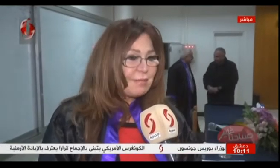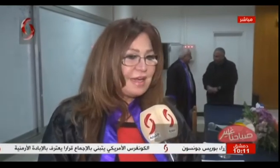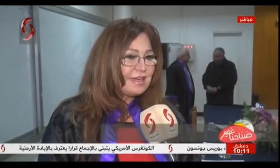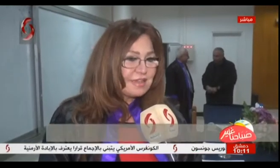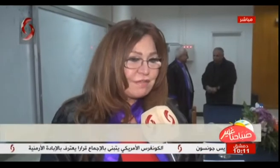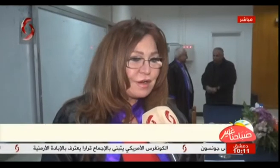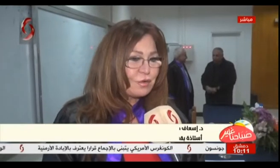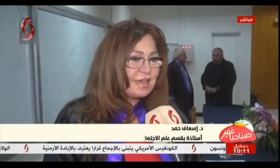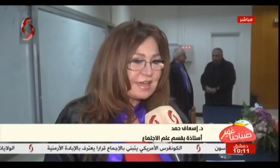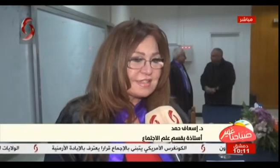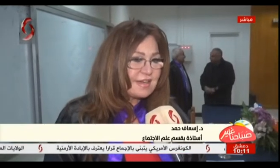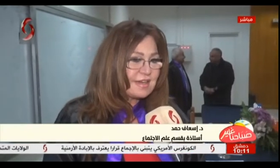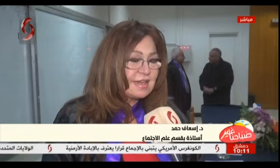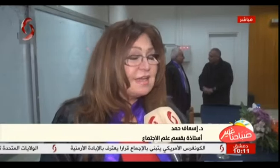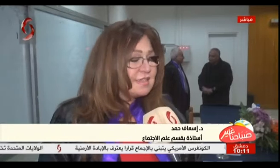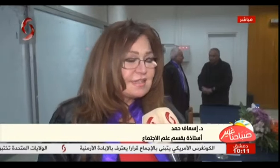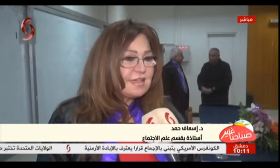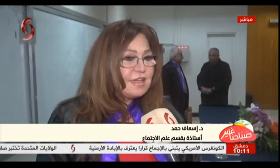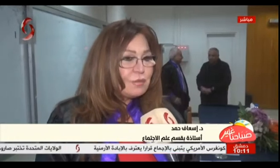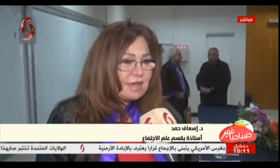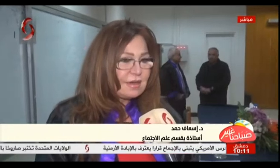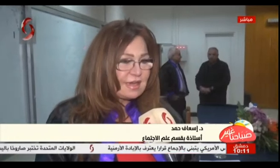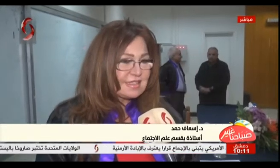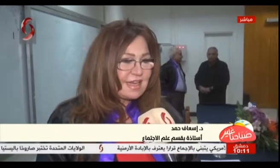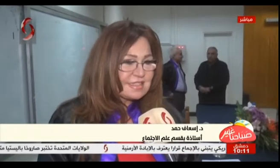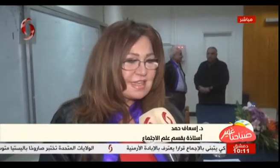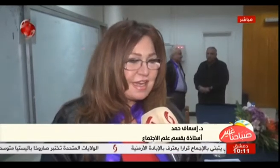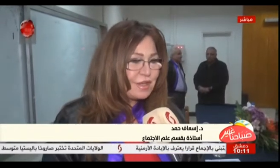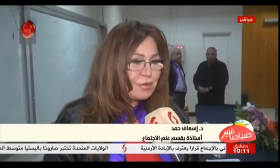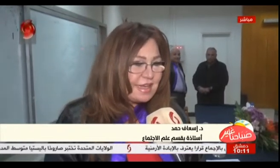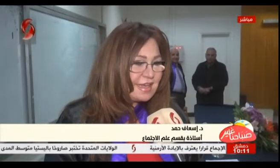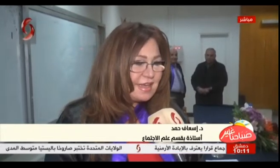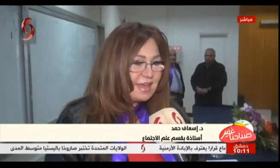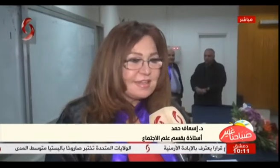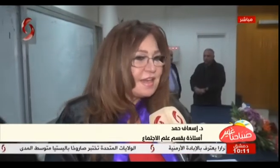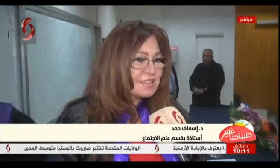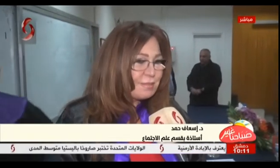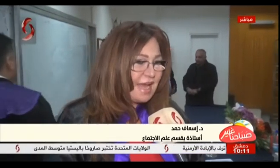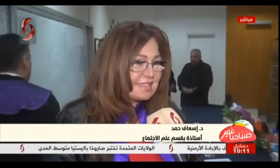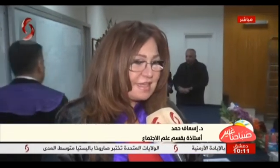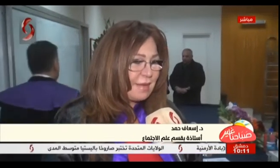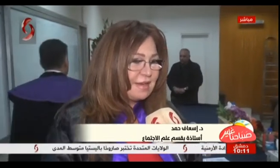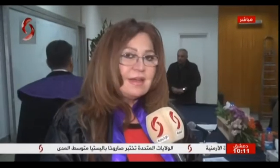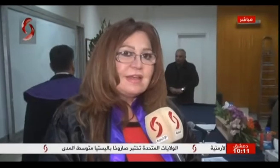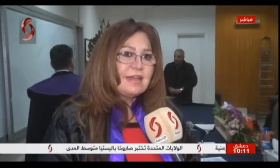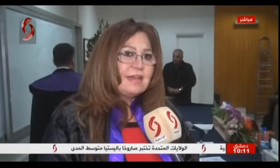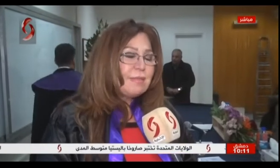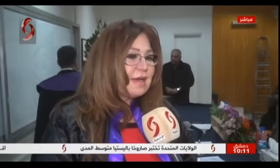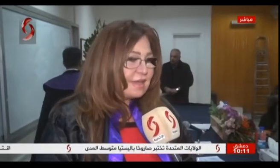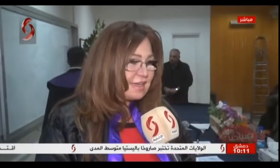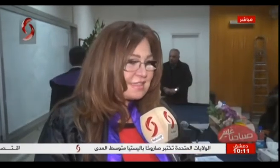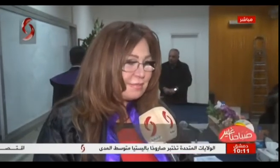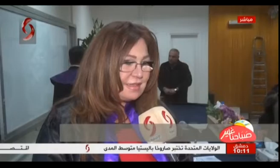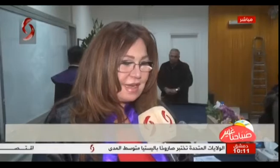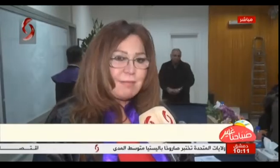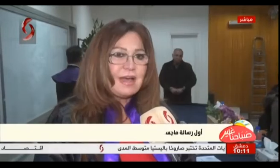العزيمة، الأمل، التفاؤل، الأسرار. صدقيني ولا للحظة حسينا أنه هي عندها نقص بحاسة ما، يعني